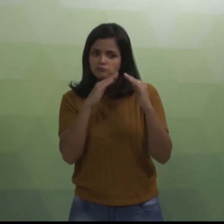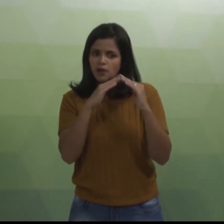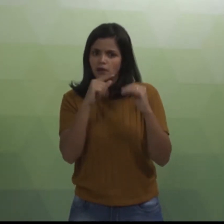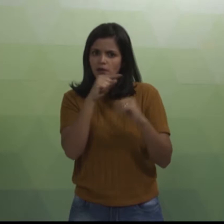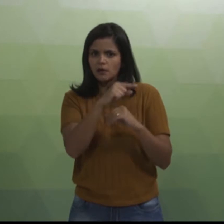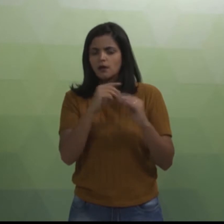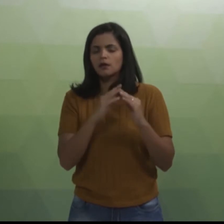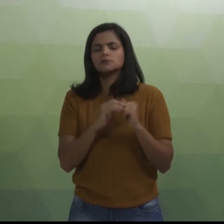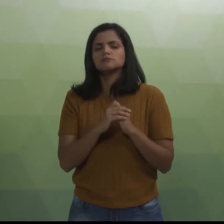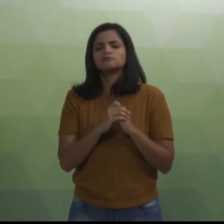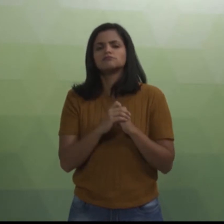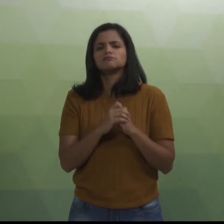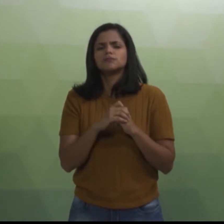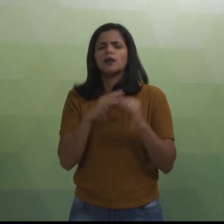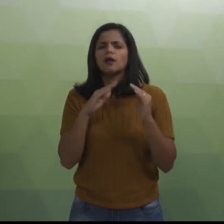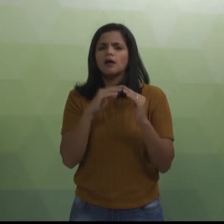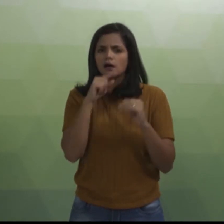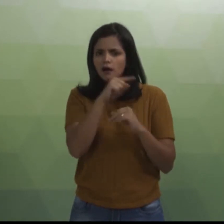ali está a casa.